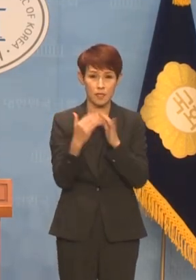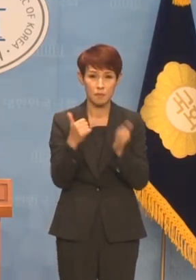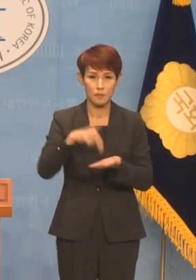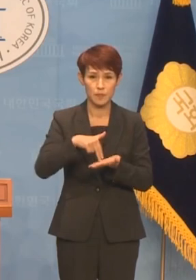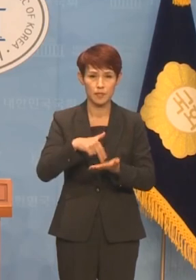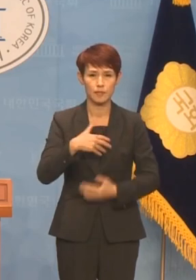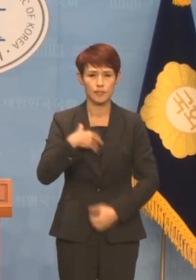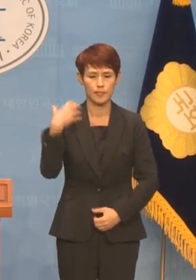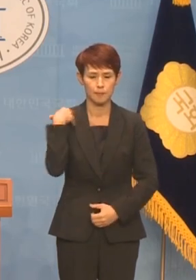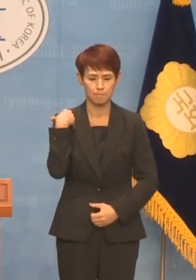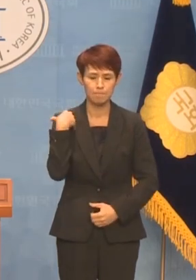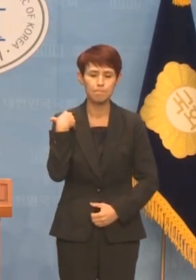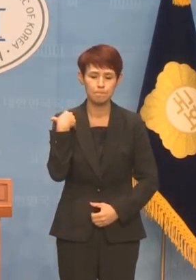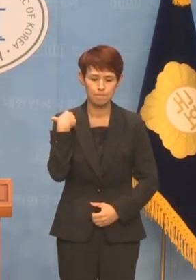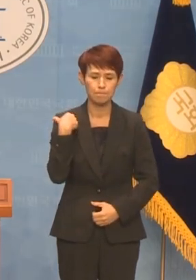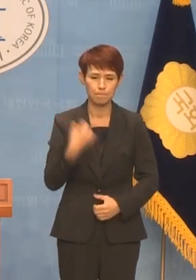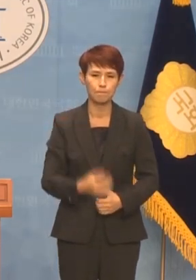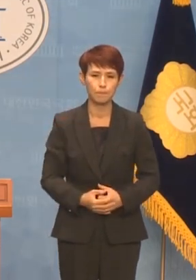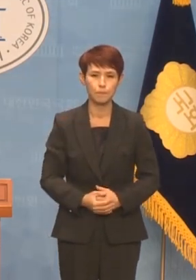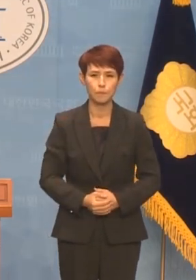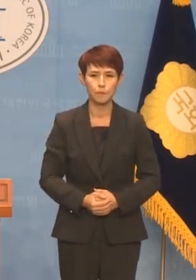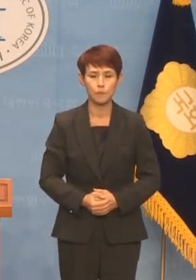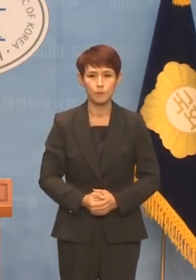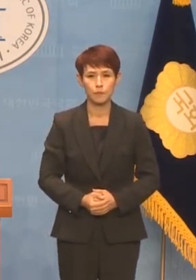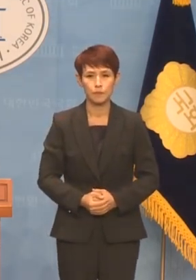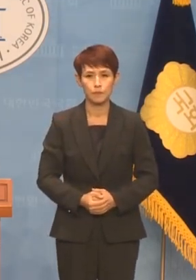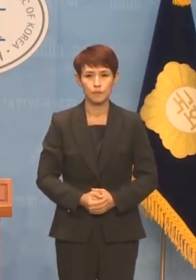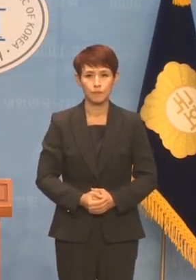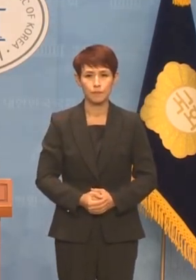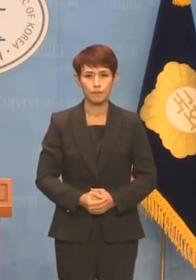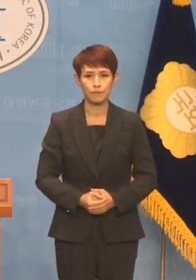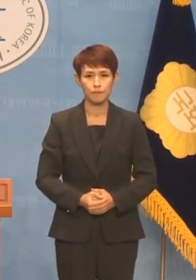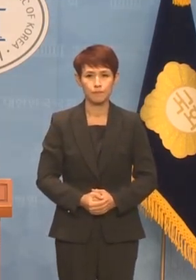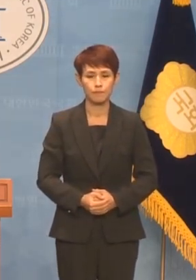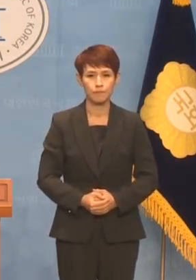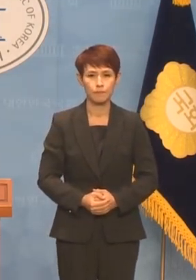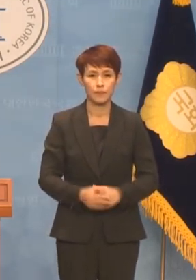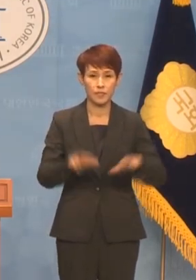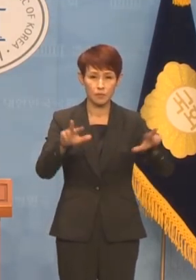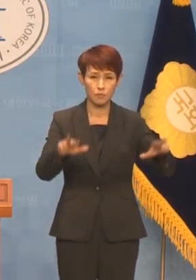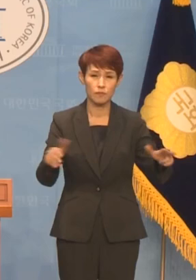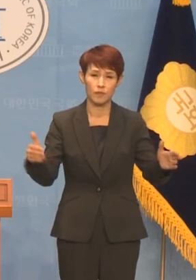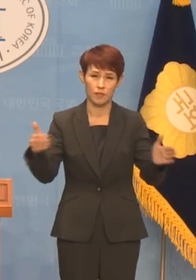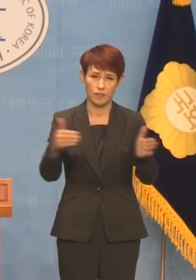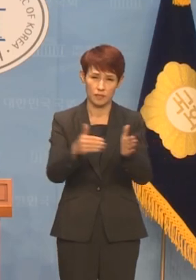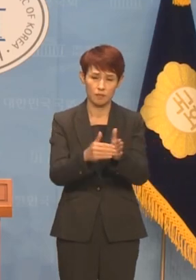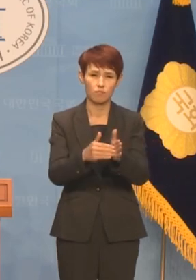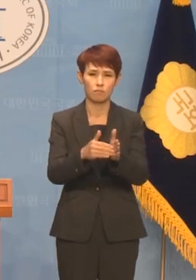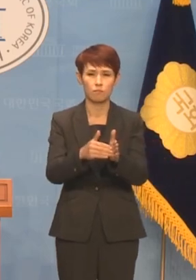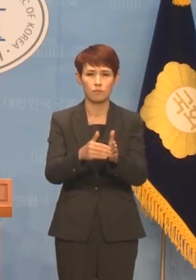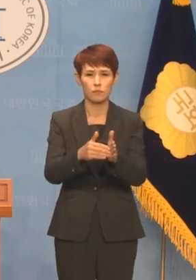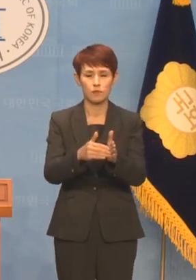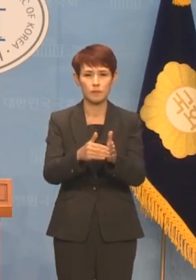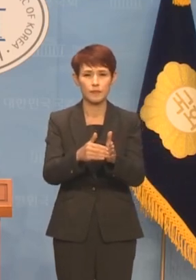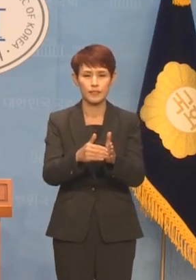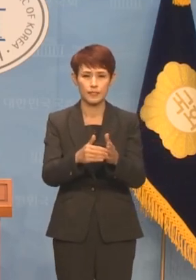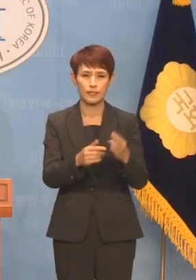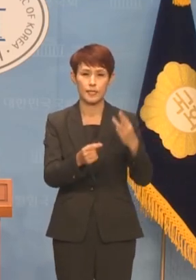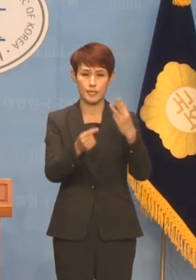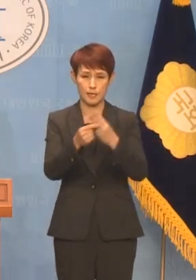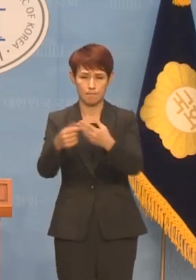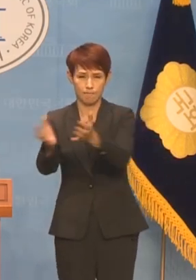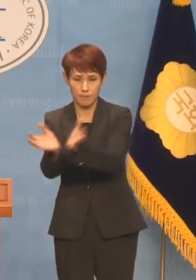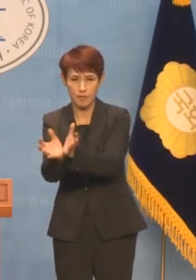책임을 통감합니다. 그동안 척박한 제3의 길에 동행해